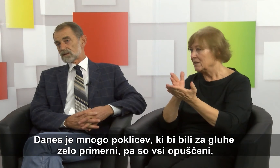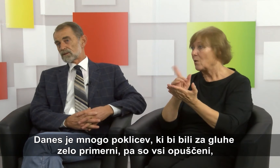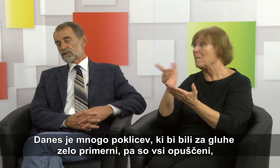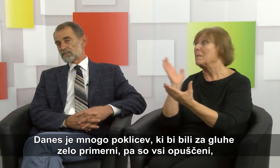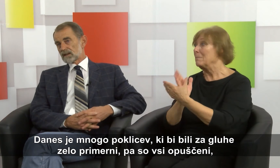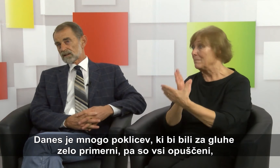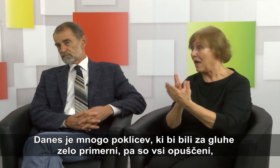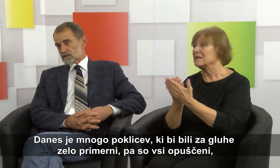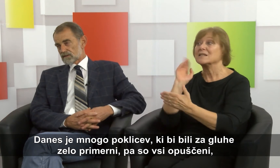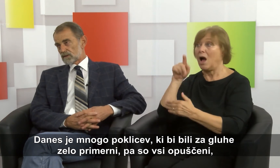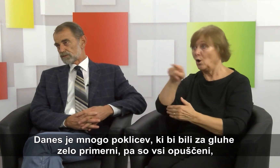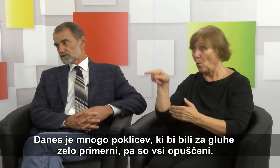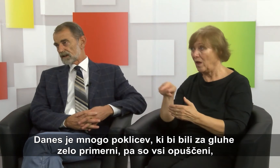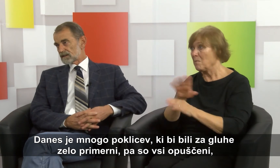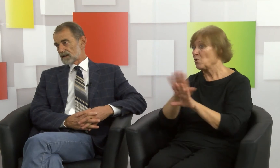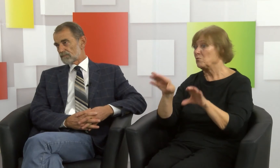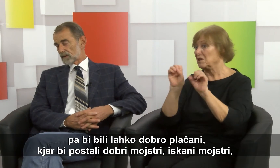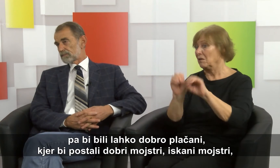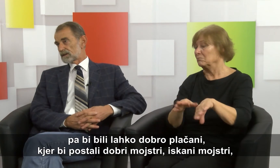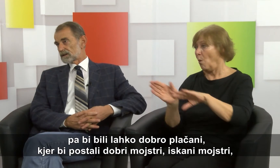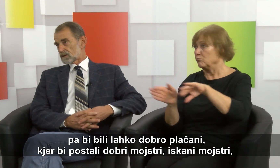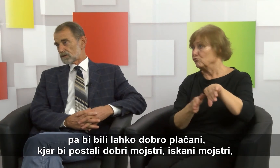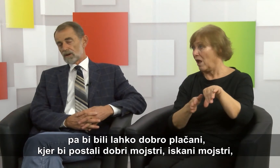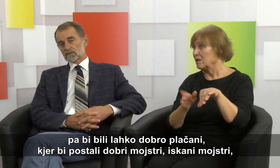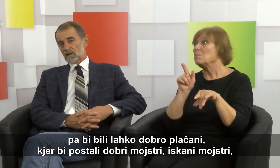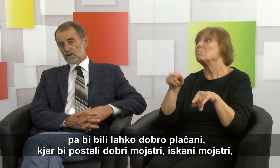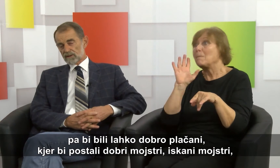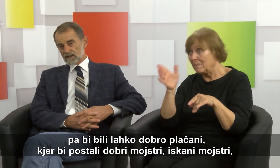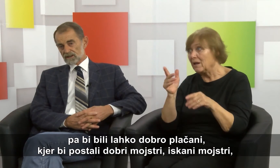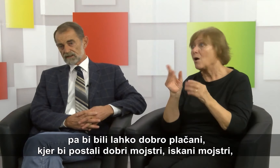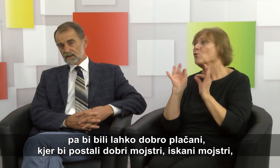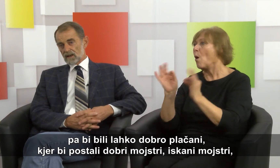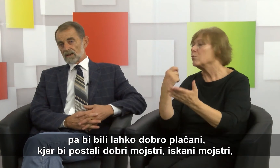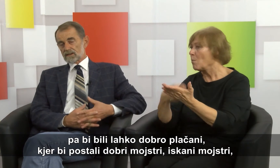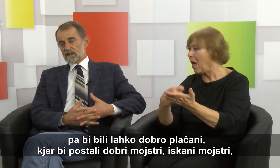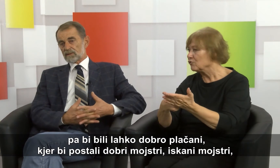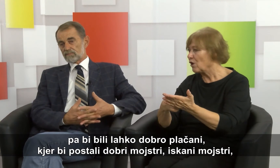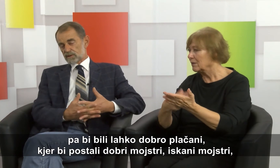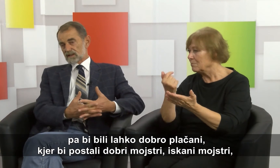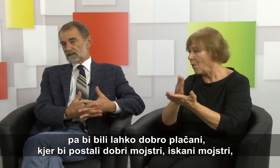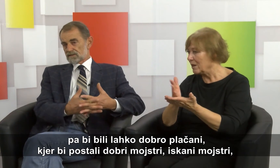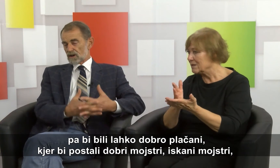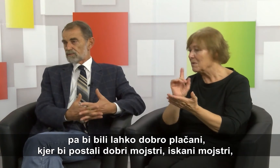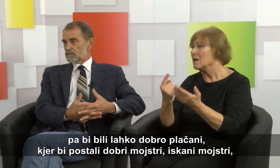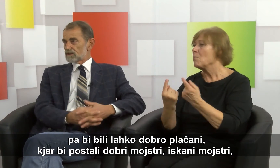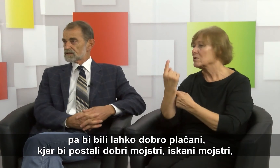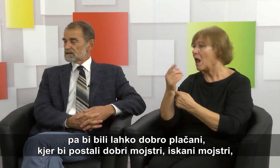zelo primerni, pa so vsi opuščeni. Ne. Pa bi bili lahko dobro plačani, kjer bi postali dobri mojstri,